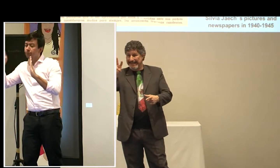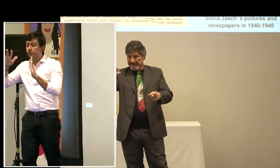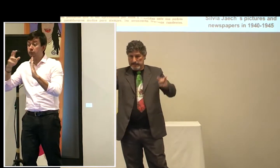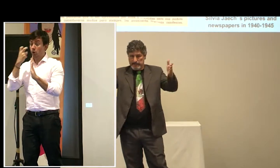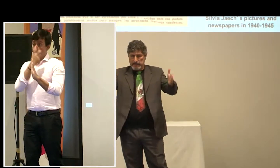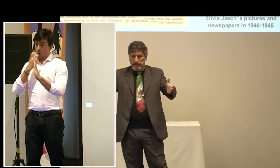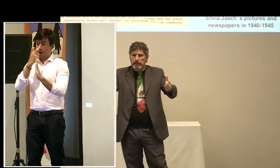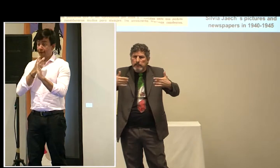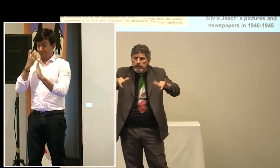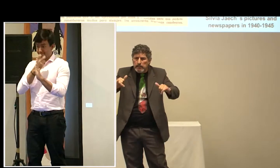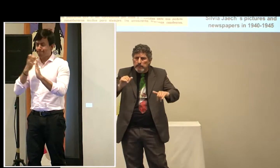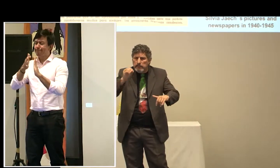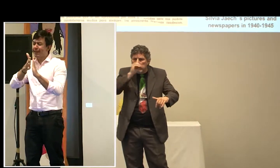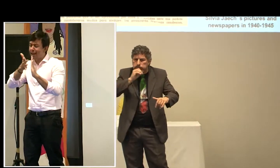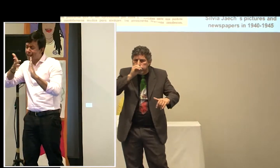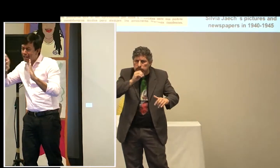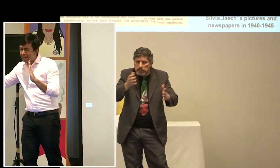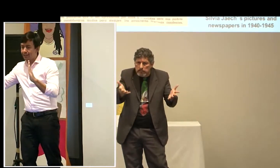Em